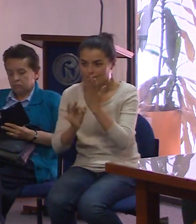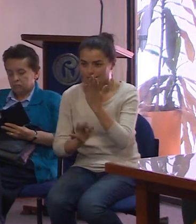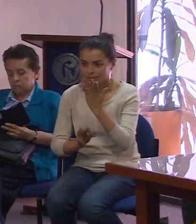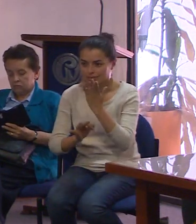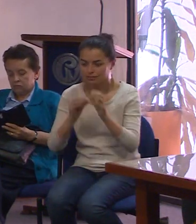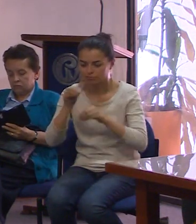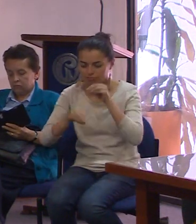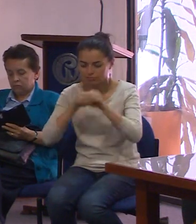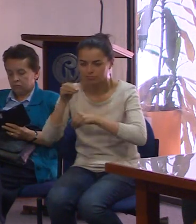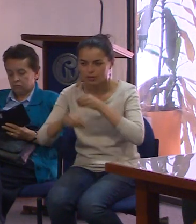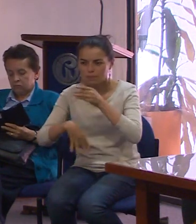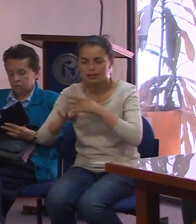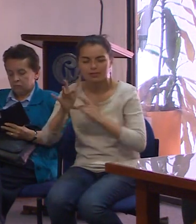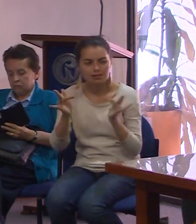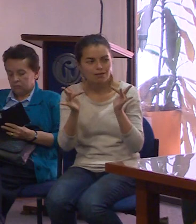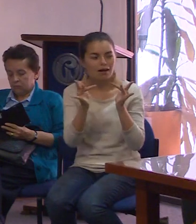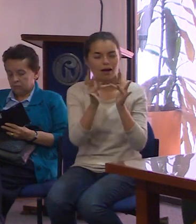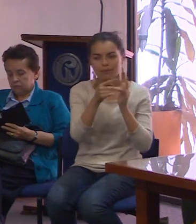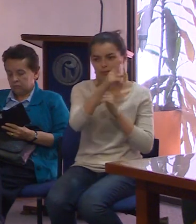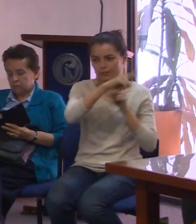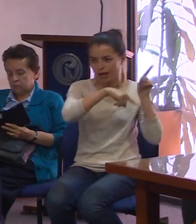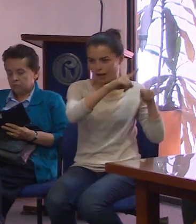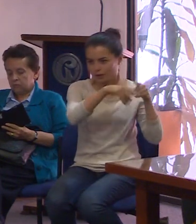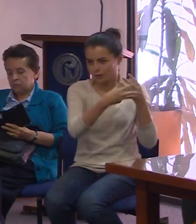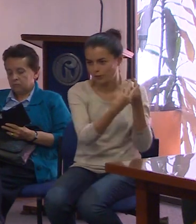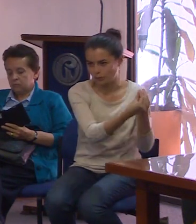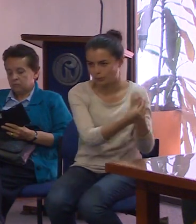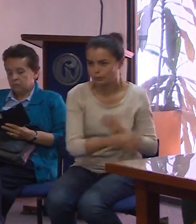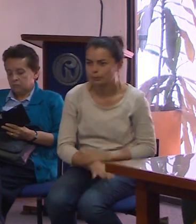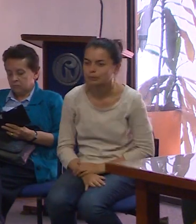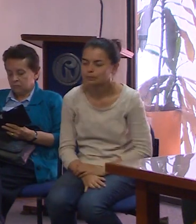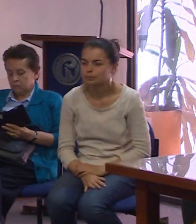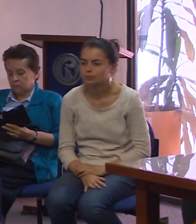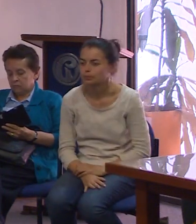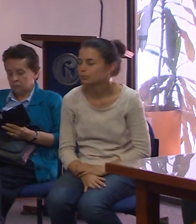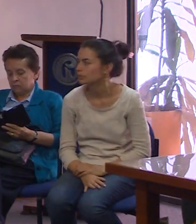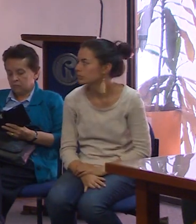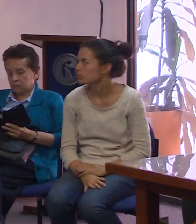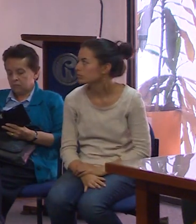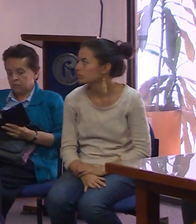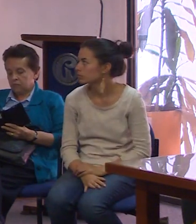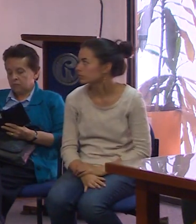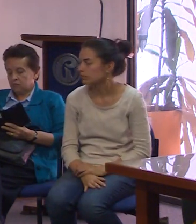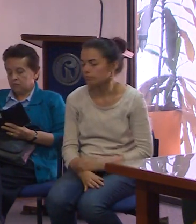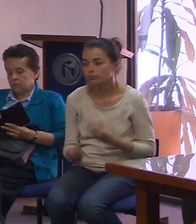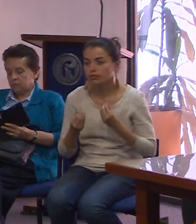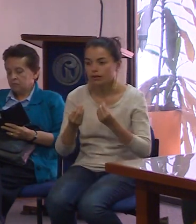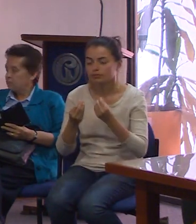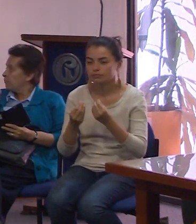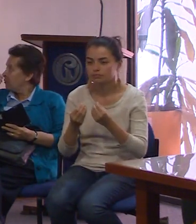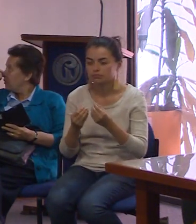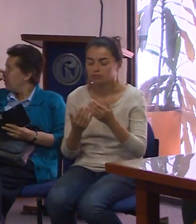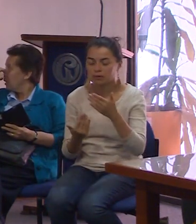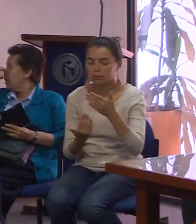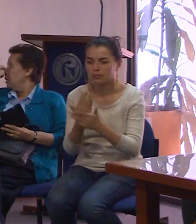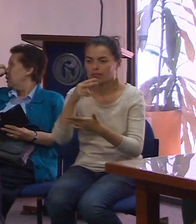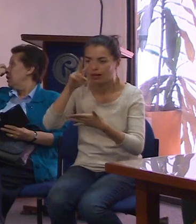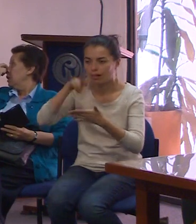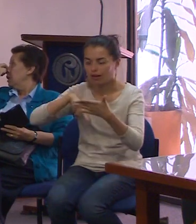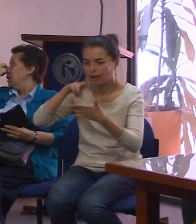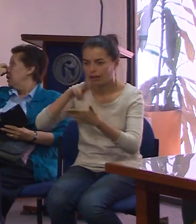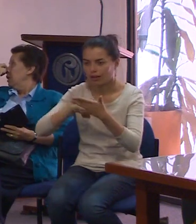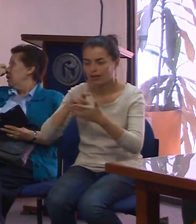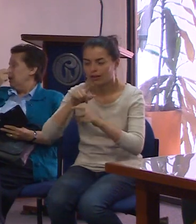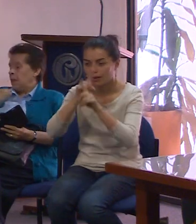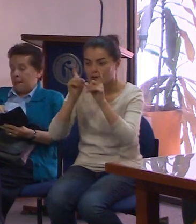estas teniendo en cuenta sus gustos e intereses. Para esto se va a leer una de las preguntas orientadoras y cada persona